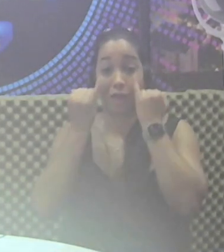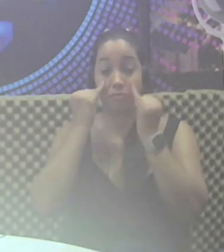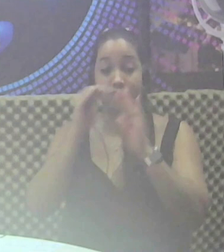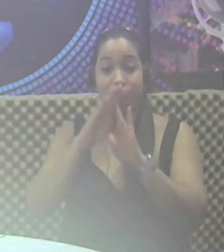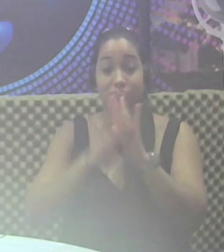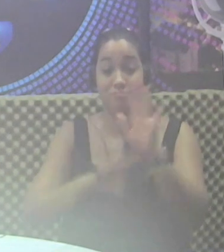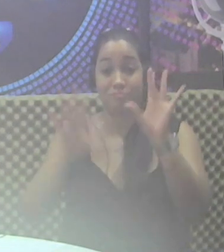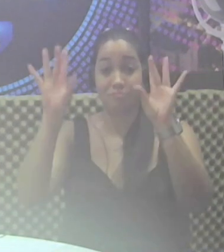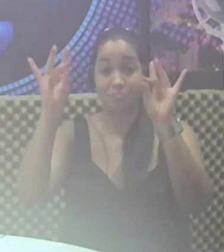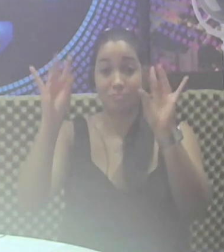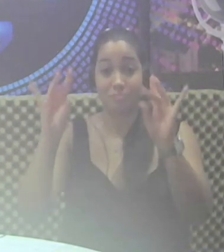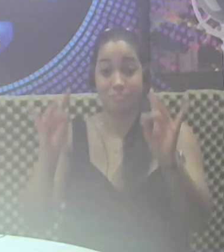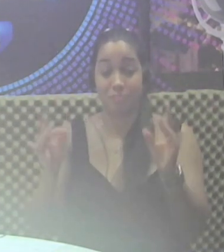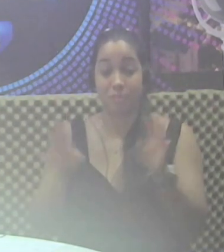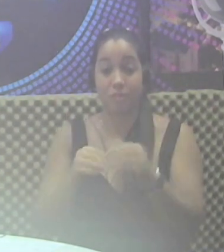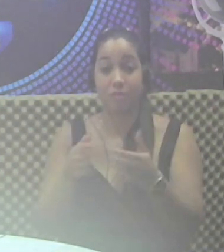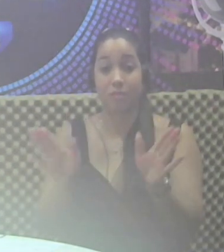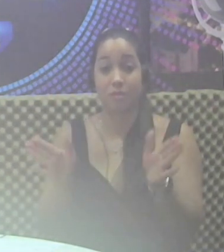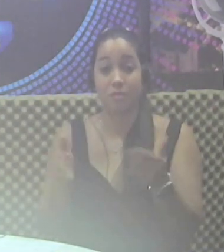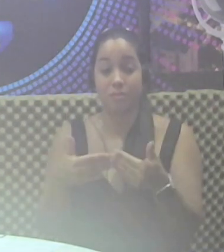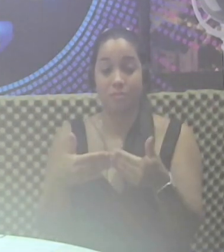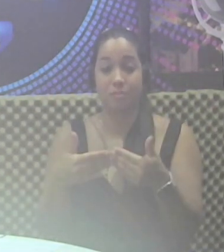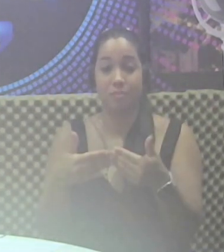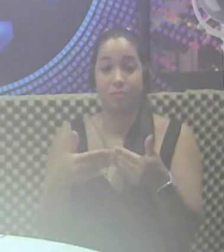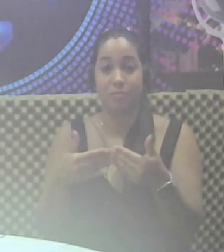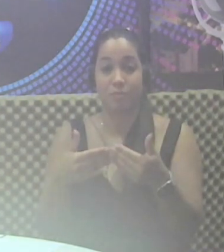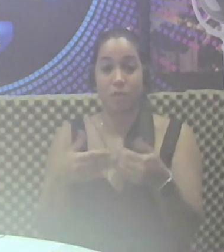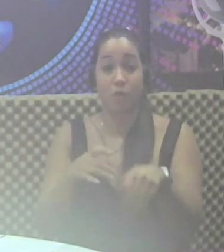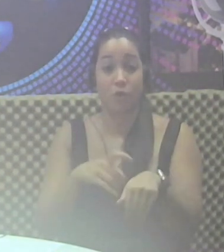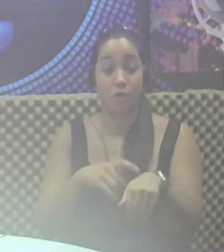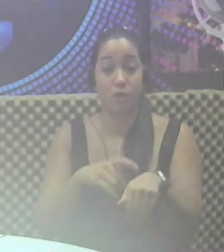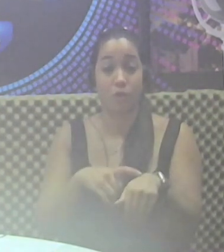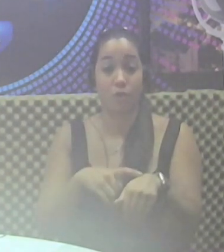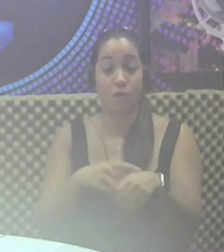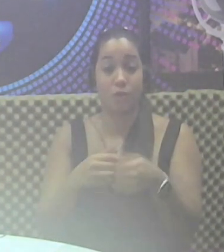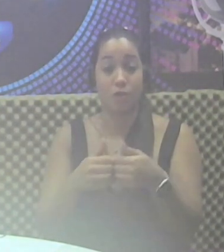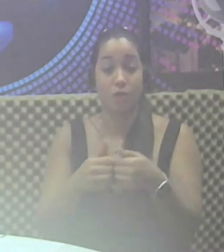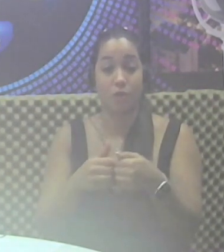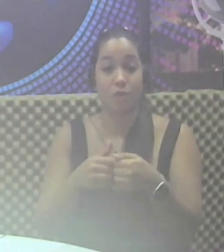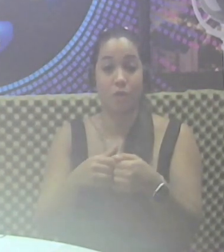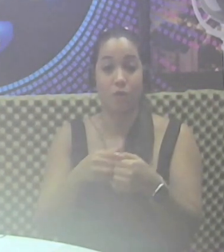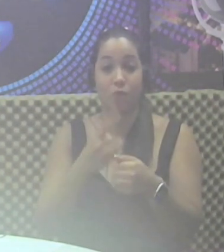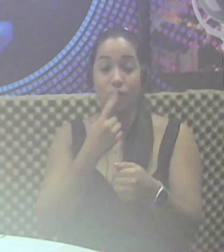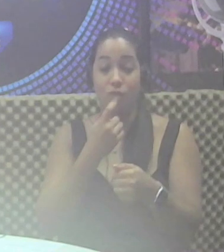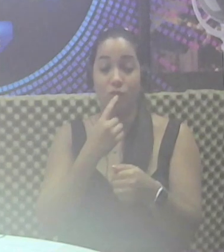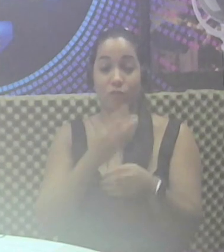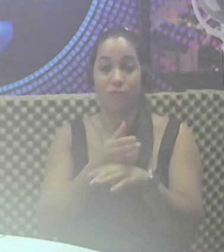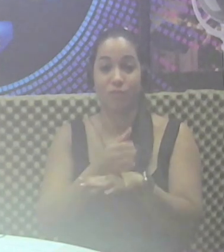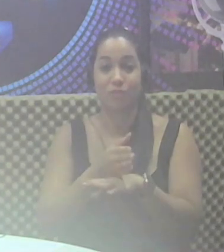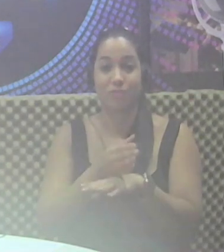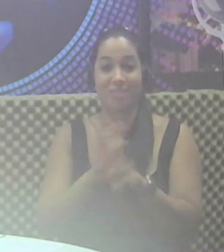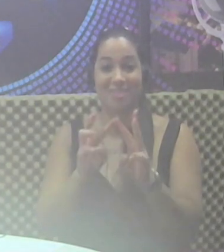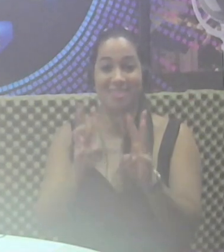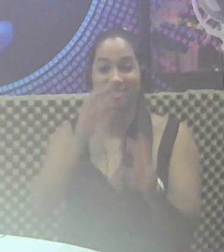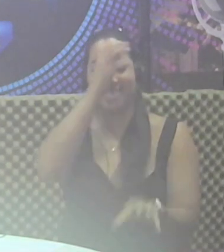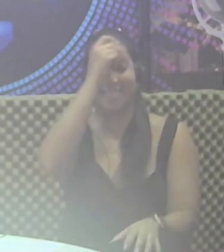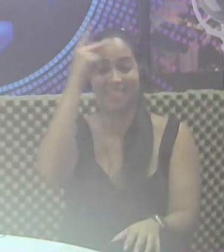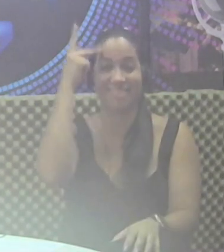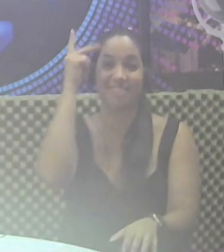detalhes sobre o que abre e também o que fecha, bem como horários de expediente nesse feriado, acesse o nosso portal.